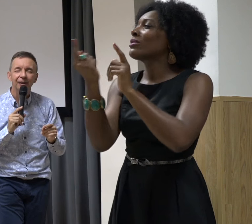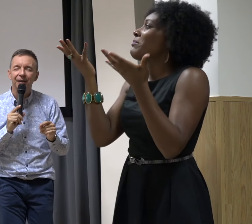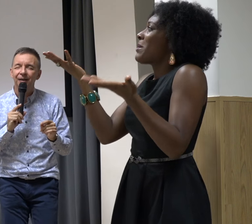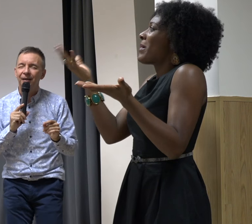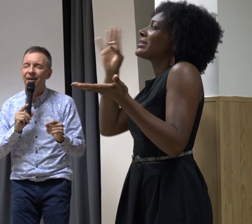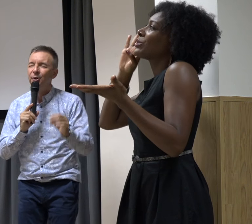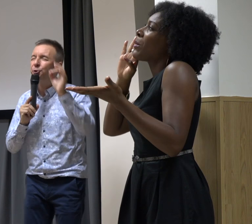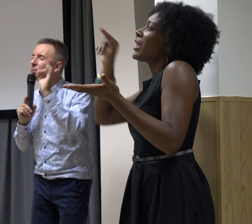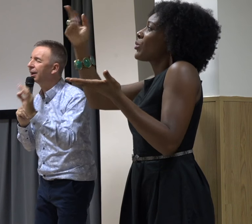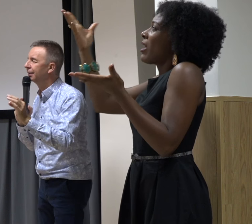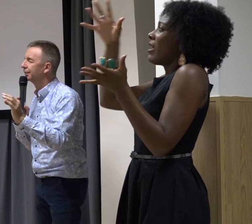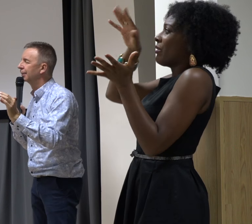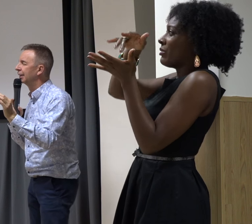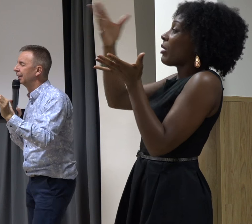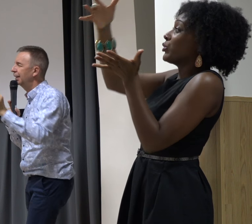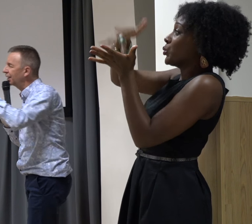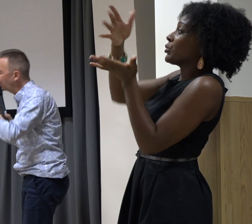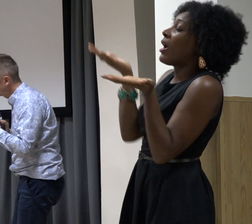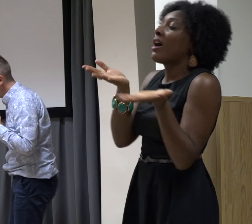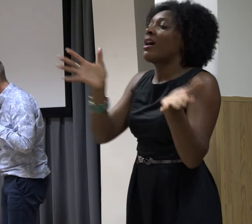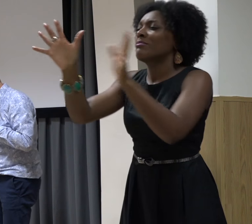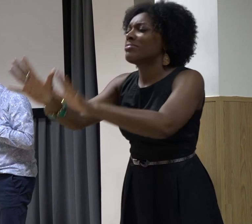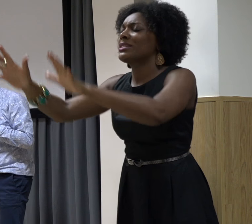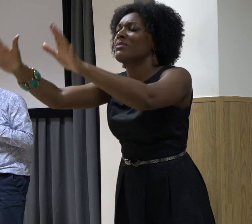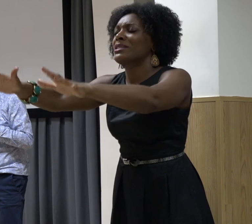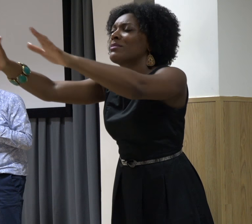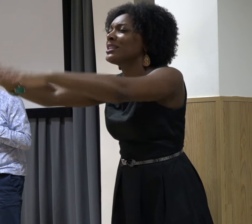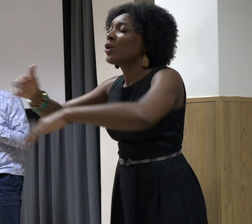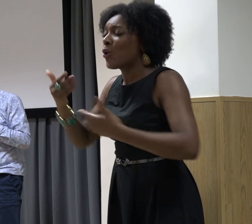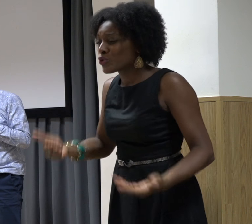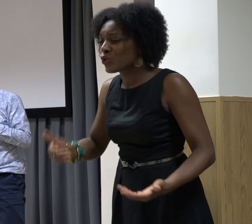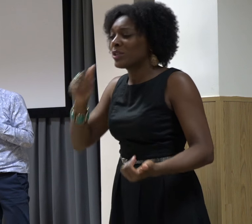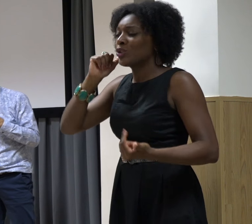aujourd'hui, demain et à chaque jour que tu me donnes.